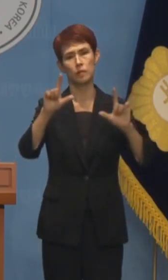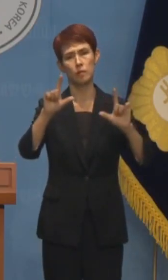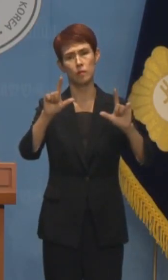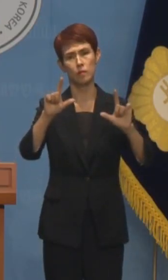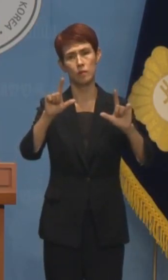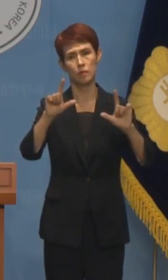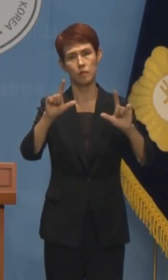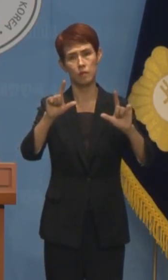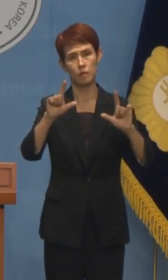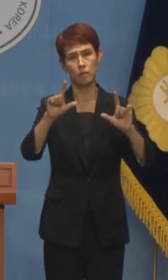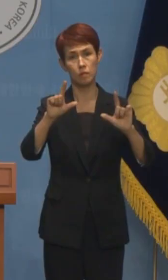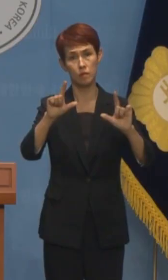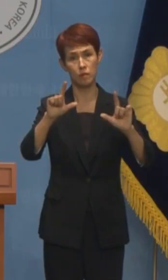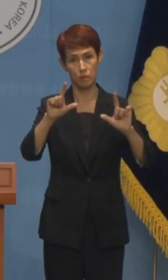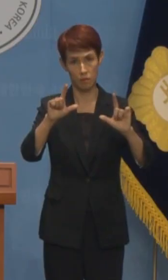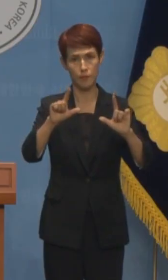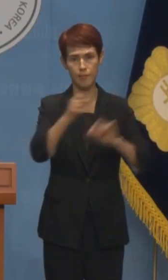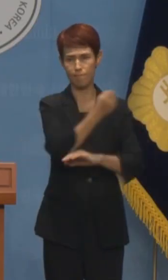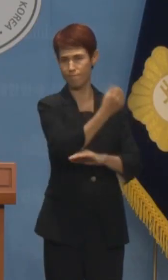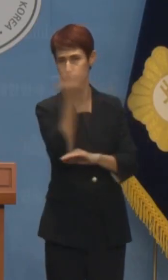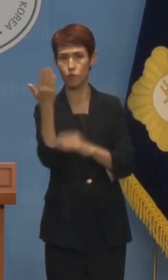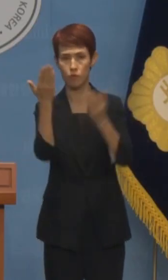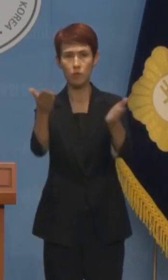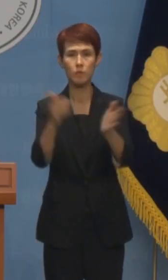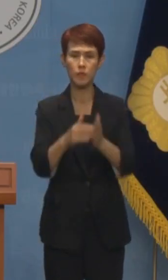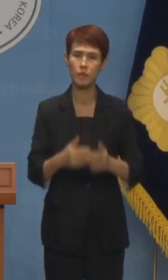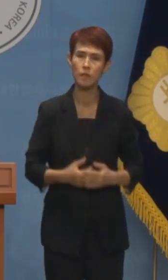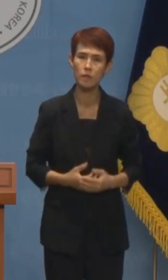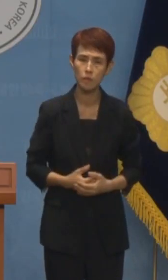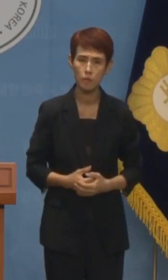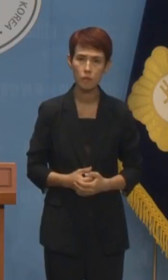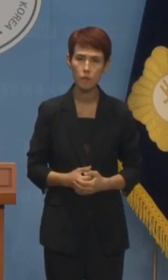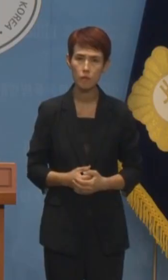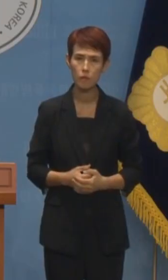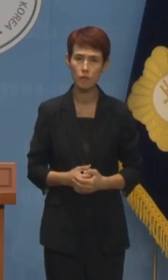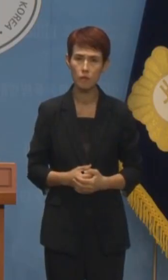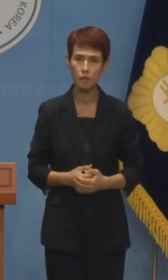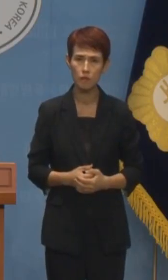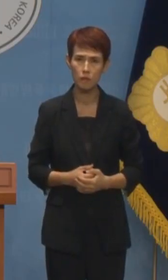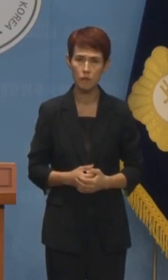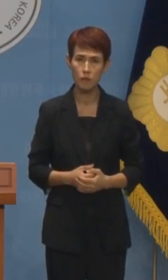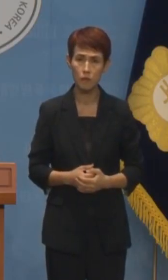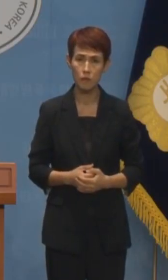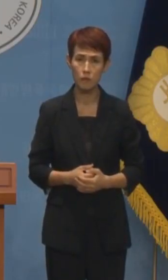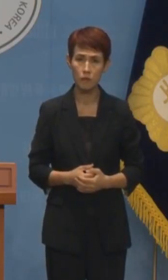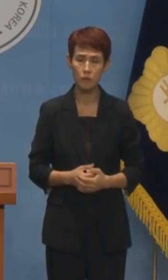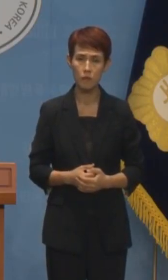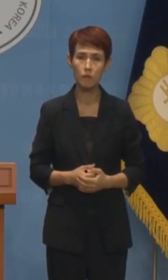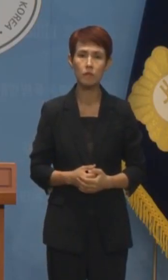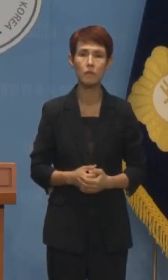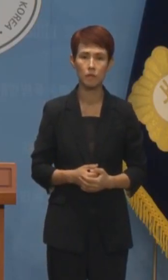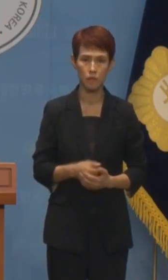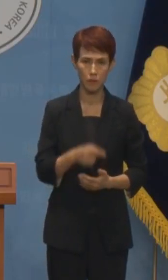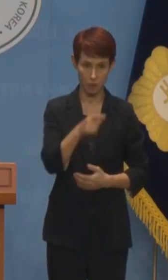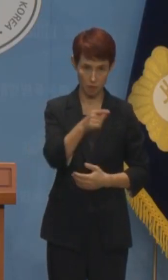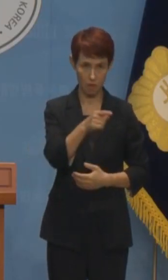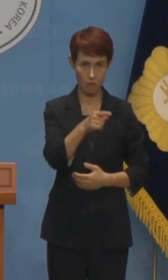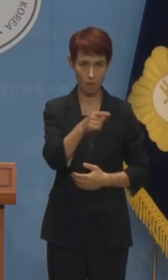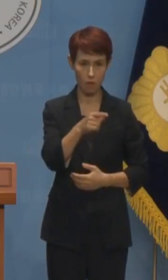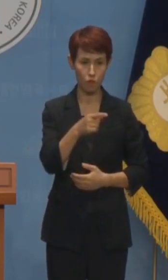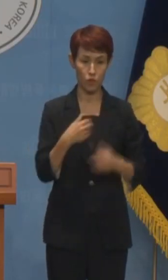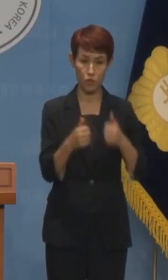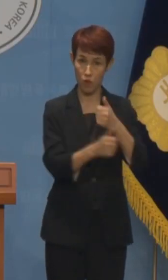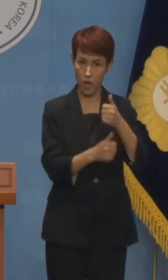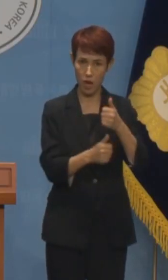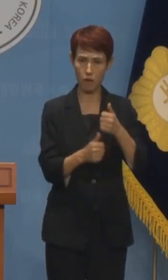증거를 언론에 제시를 한 바 있습니다. 그리고 이것을 근거로